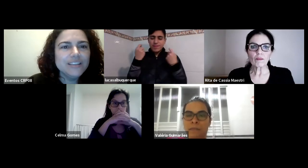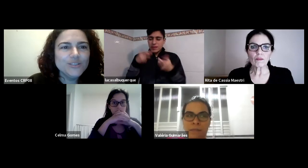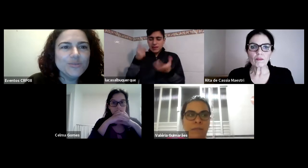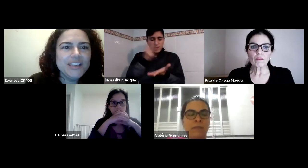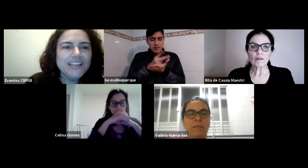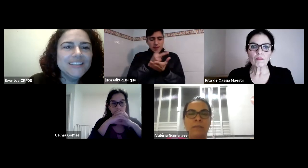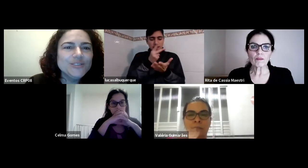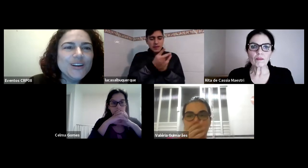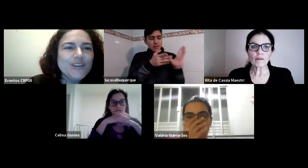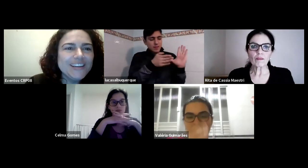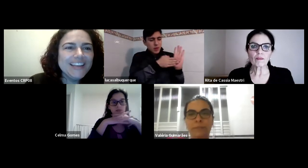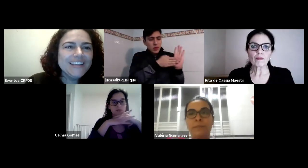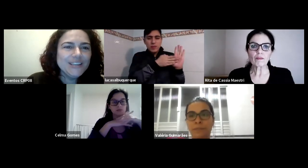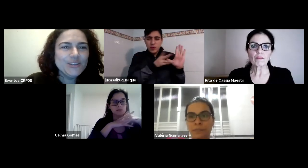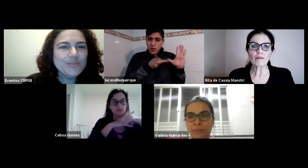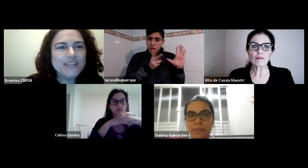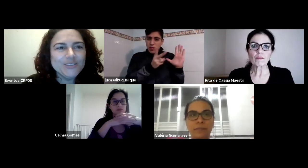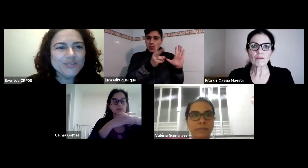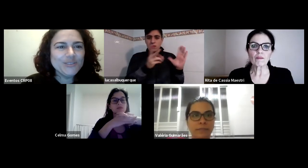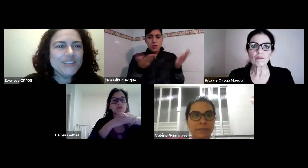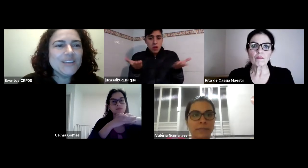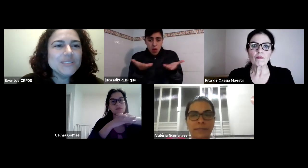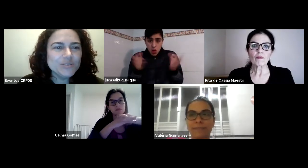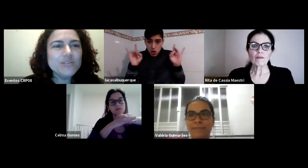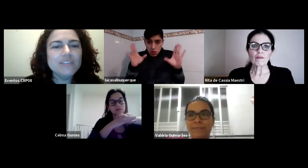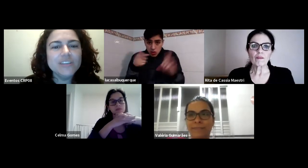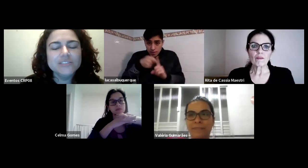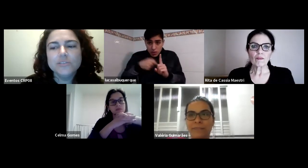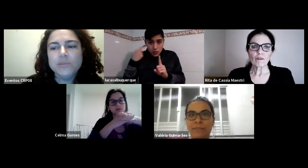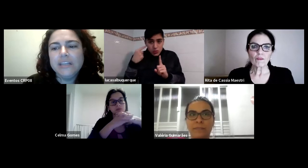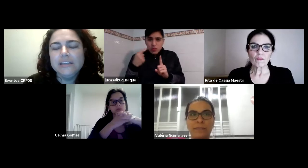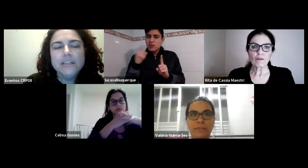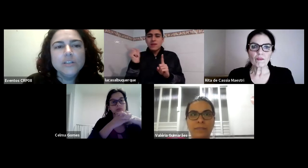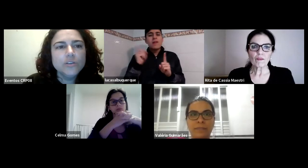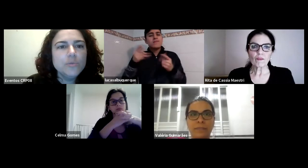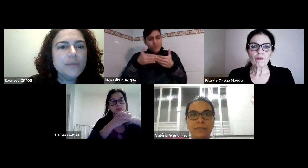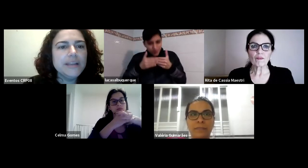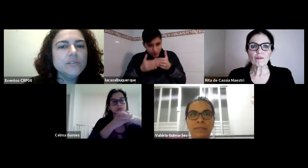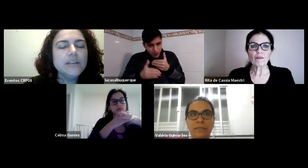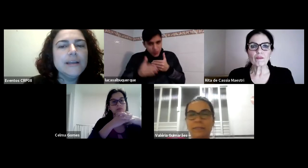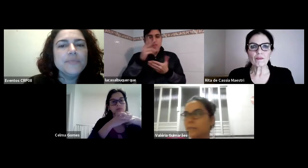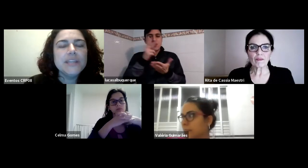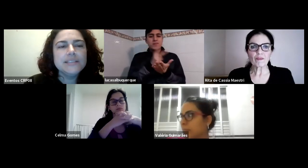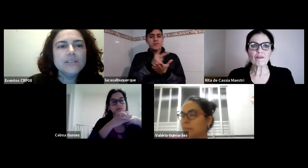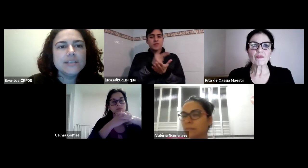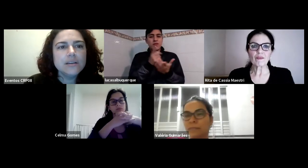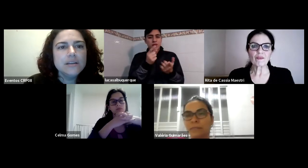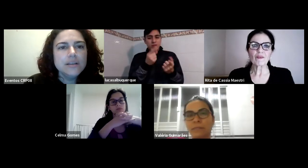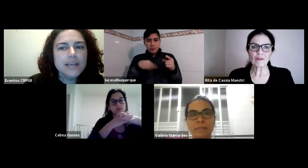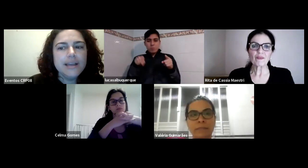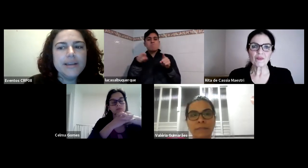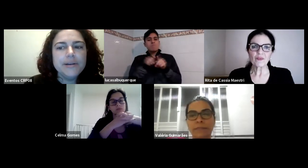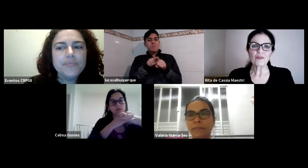continuar falando sobre ele, não só agora, né? No mês do surdo, né? Mas continuar falando sobre ele todo momento, né? Trazendo